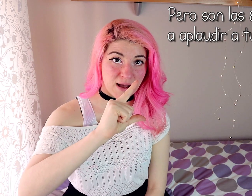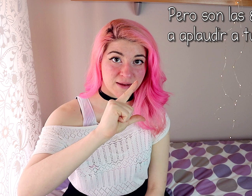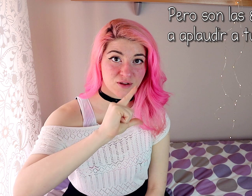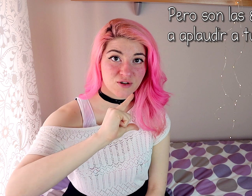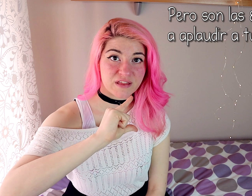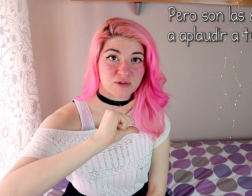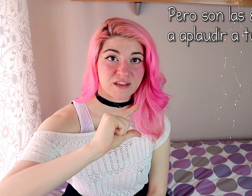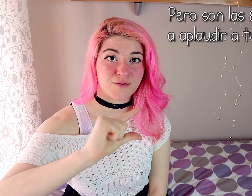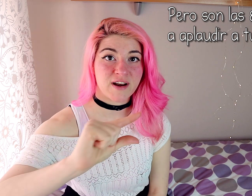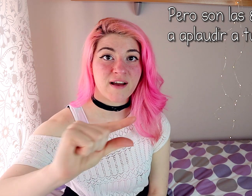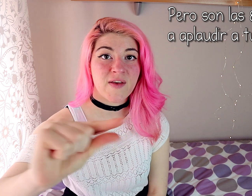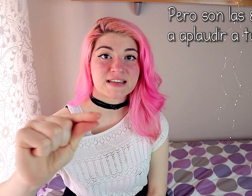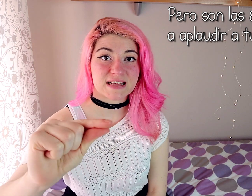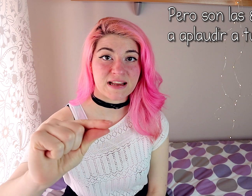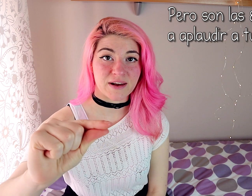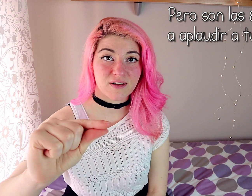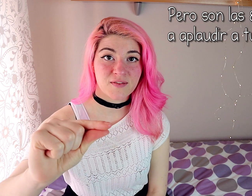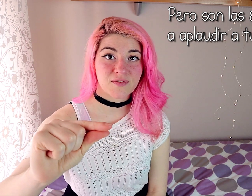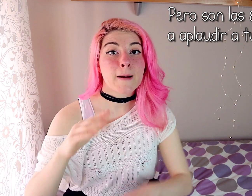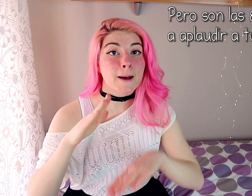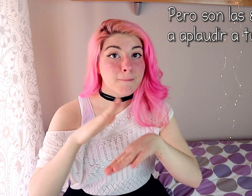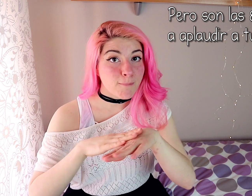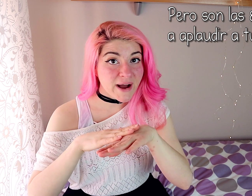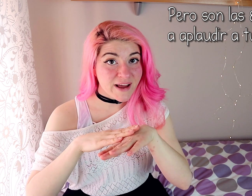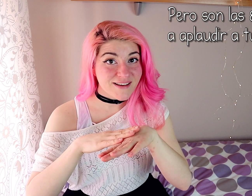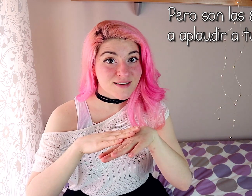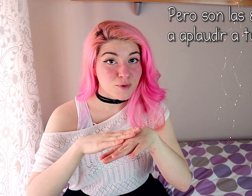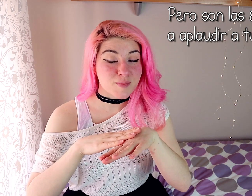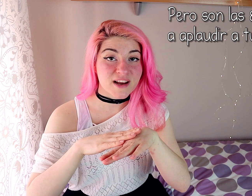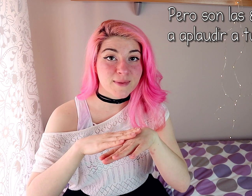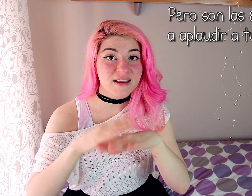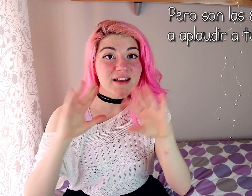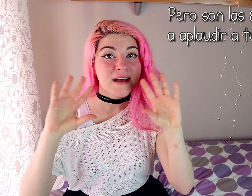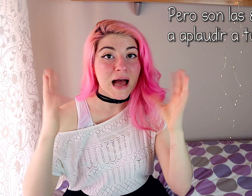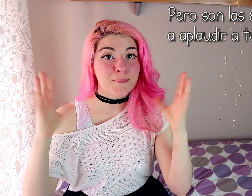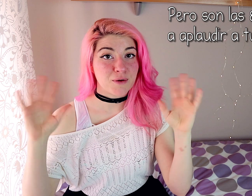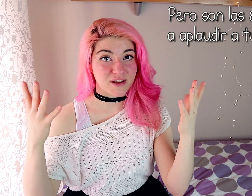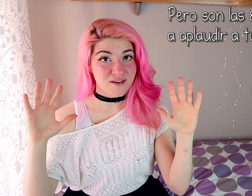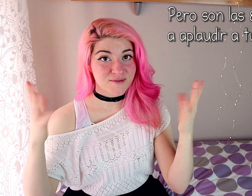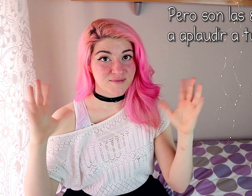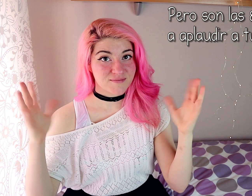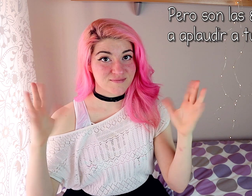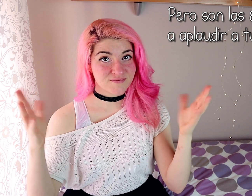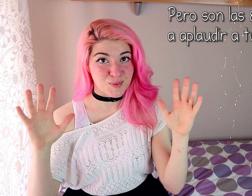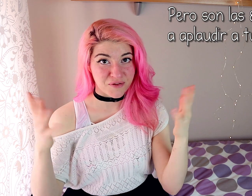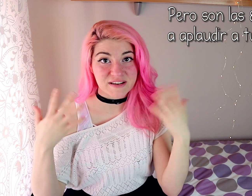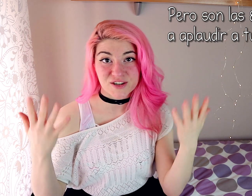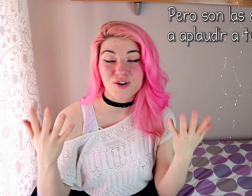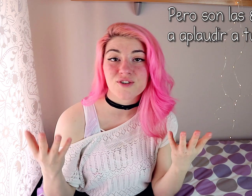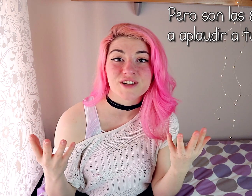abierto y hacemos hacia afuera. Salir. Para, volvemos a repetir, aplaudir. Que aplaudir, si no lo